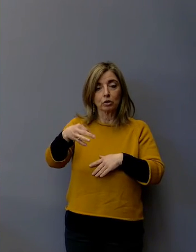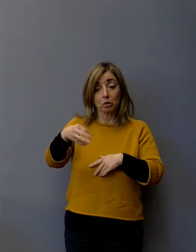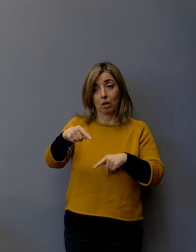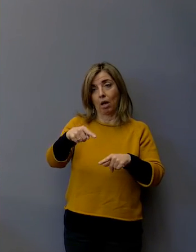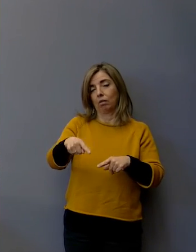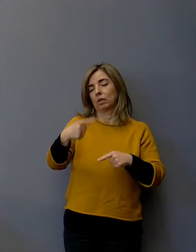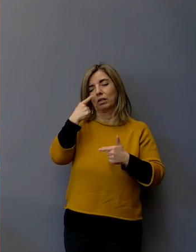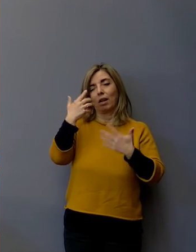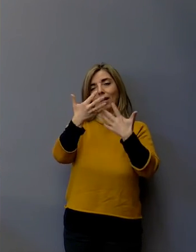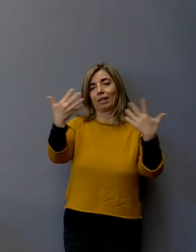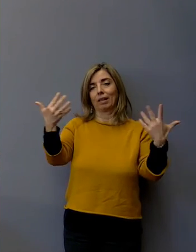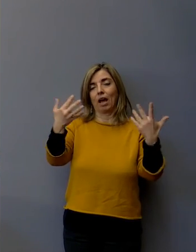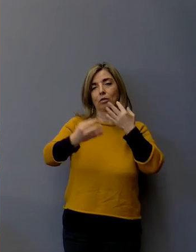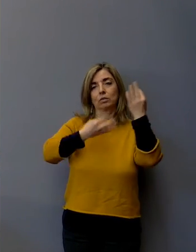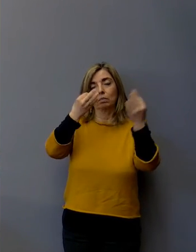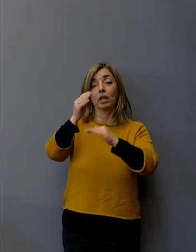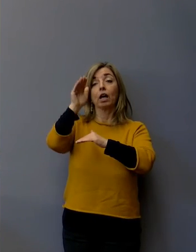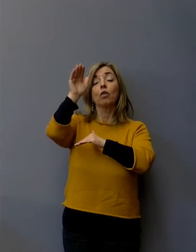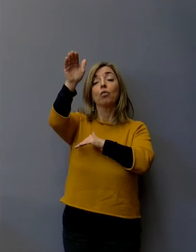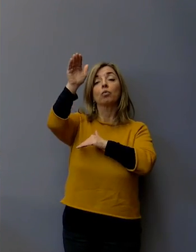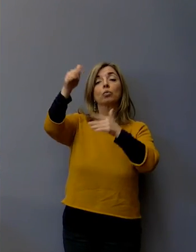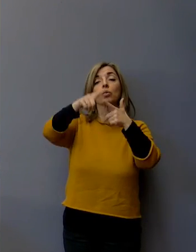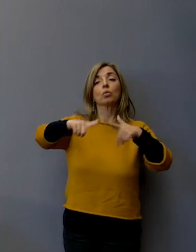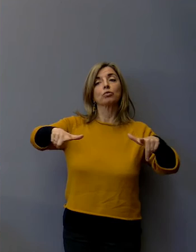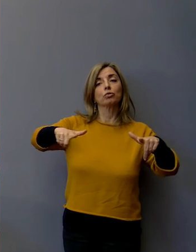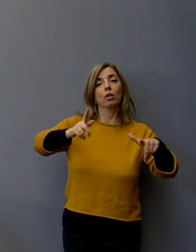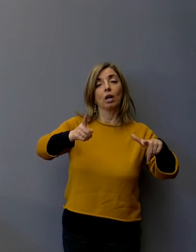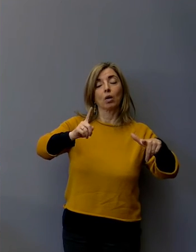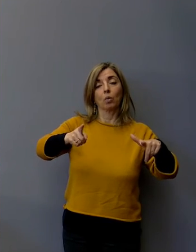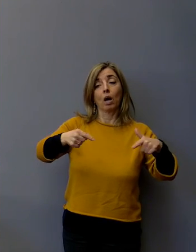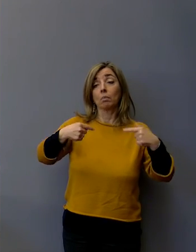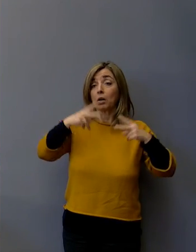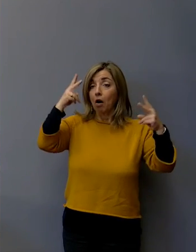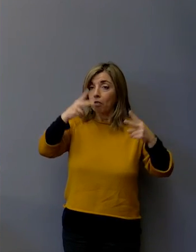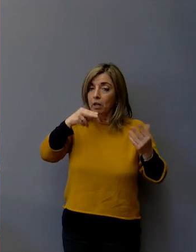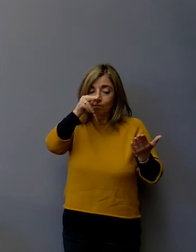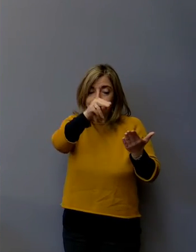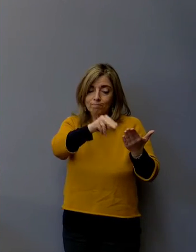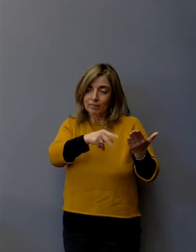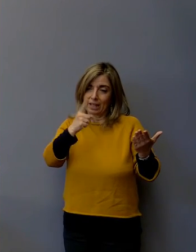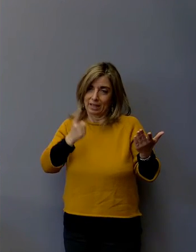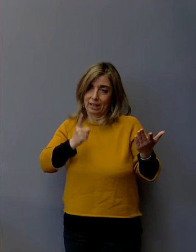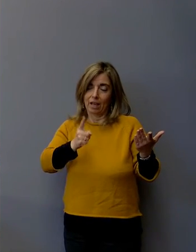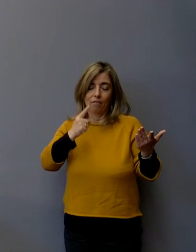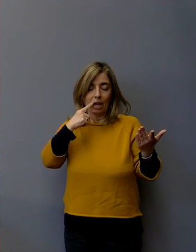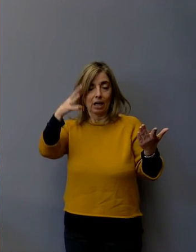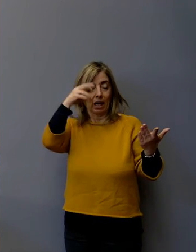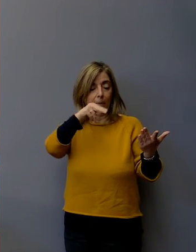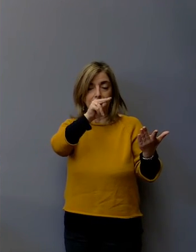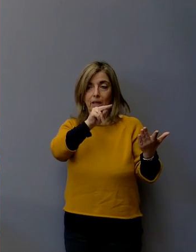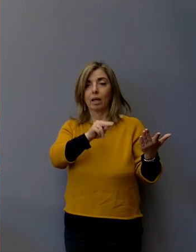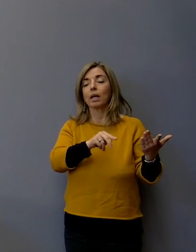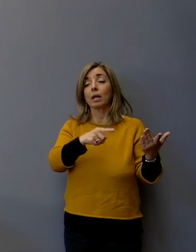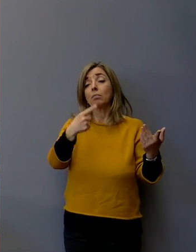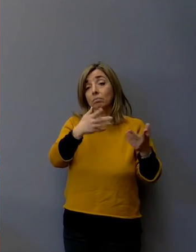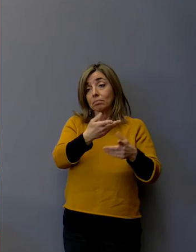della nostra città però anche qui bisogna avere un po la capacità di capire queste cose per cui vi invito tutti ad informarvi di cosa sono